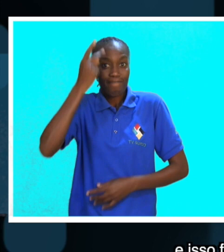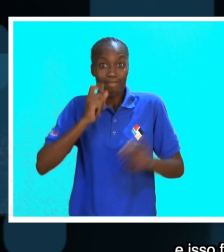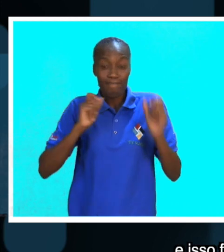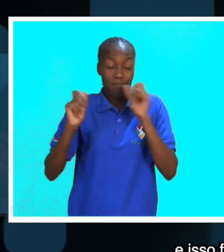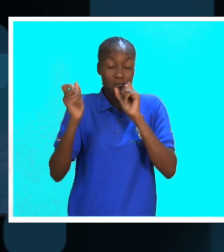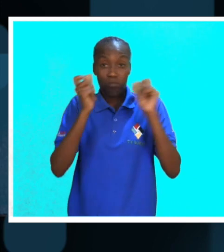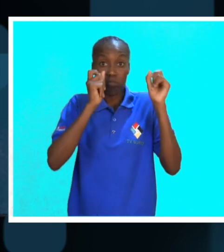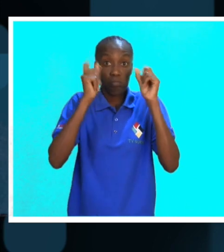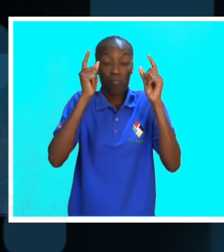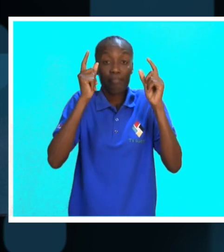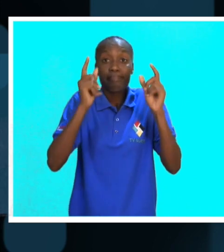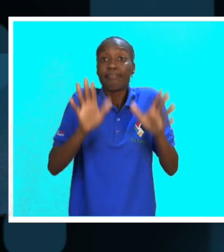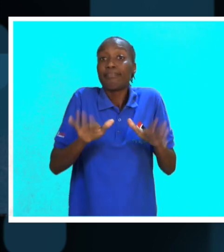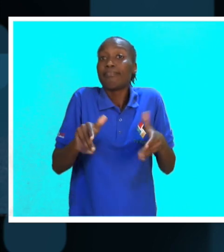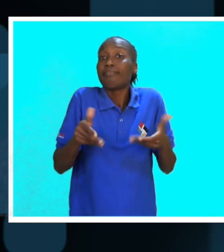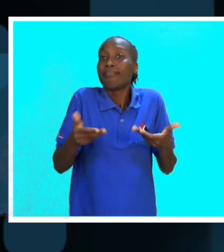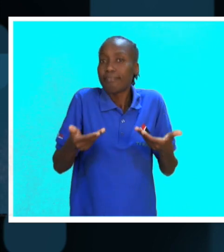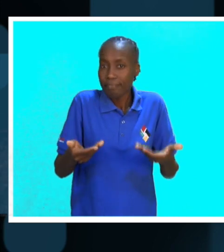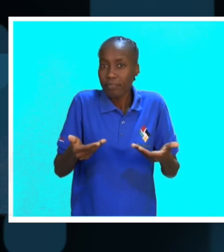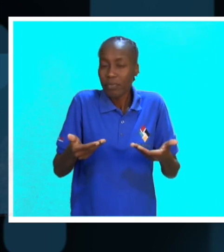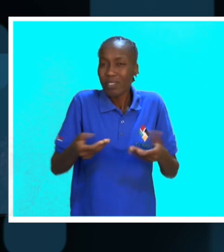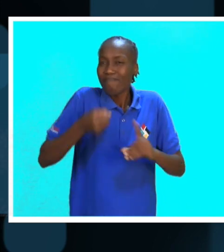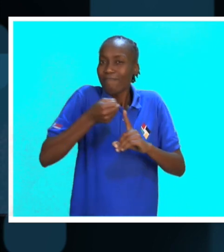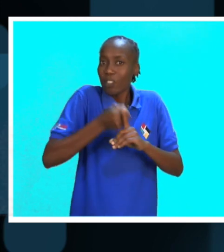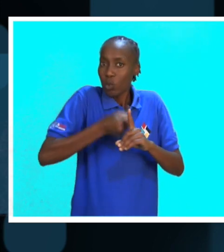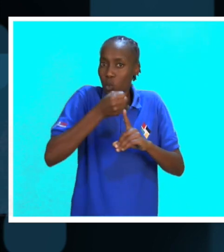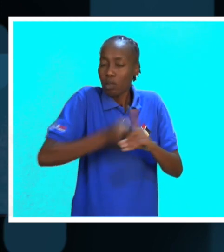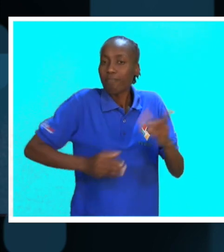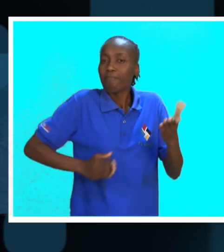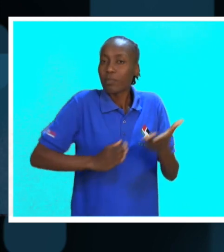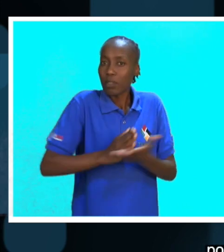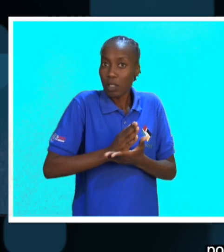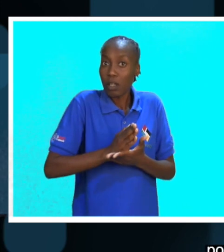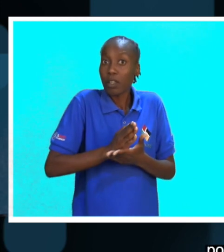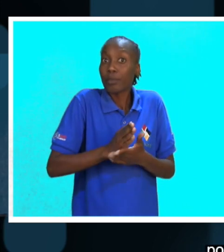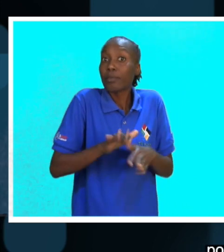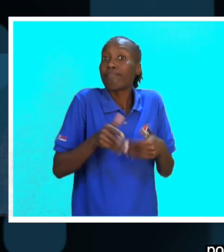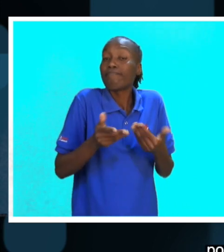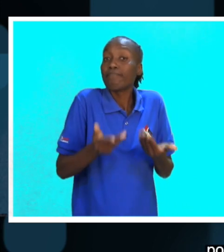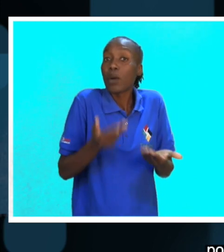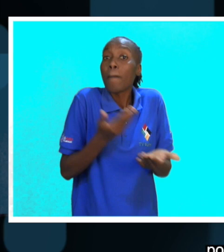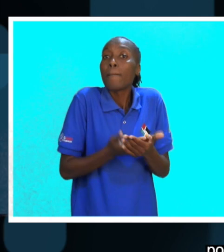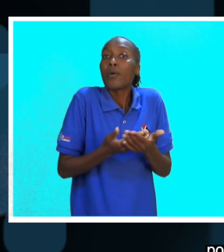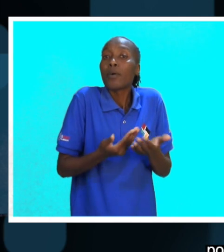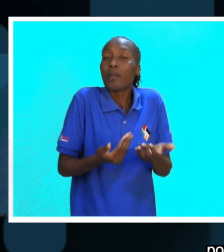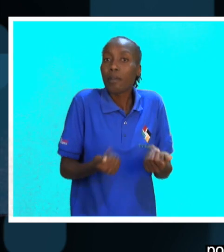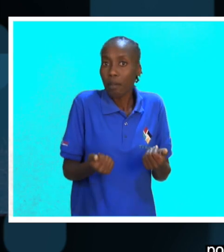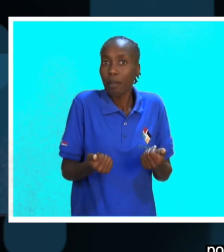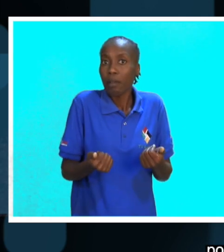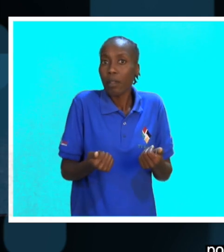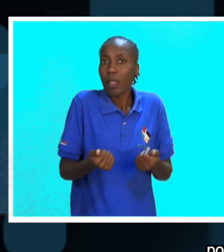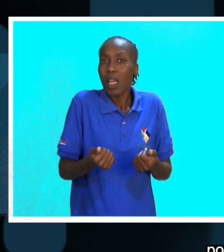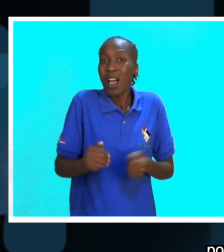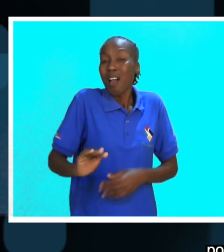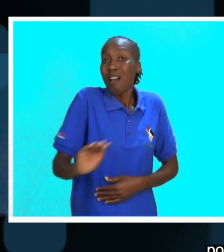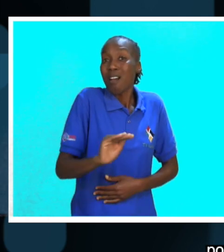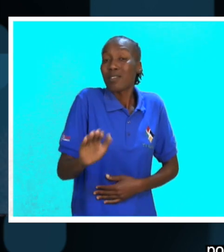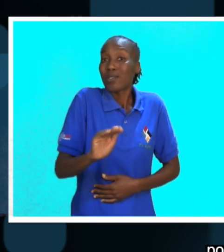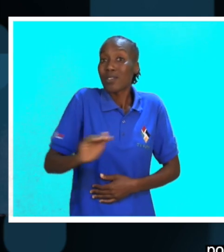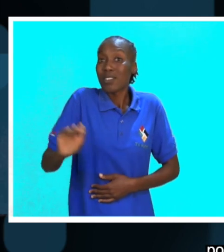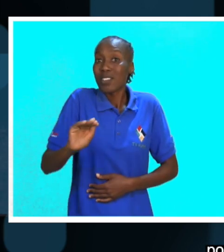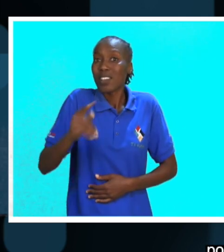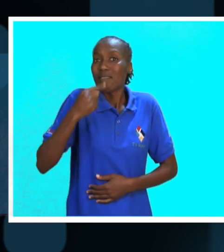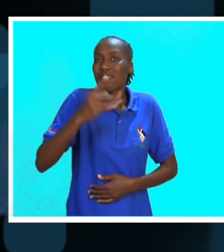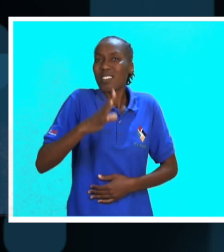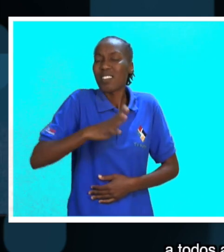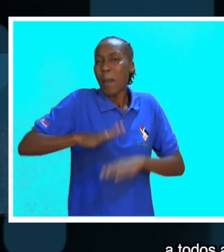mais consciente e a lutar pelos direitos, não é? Porque, prontos, a nossa sociedade dá